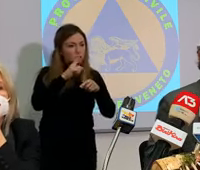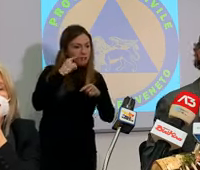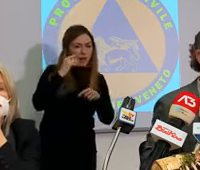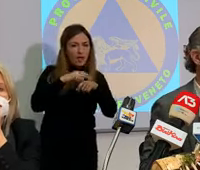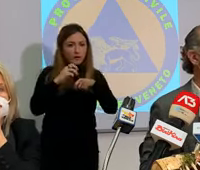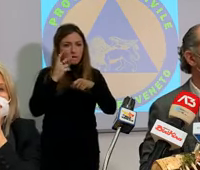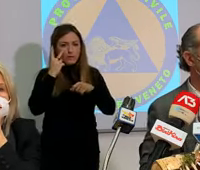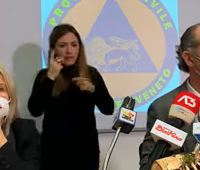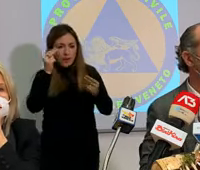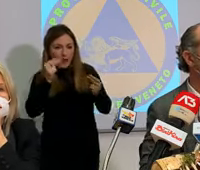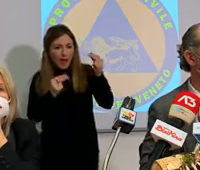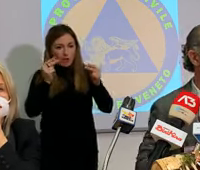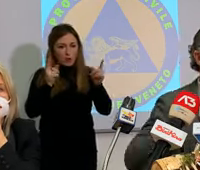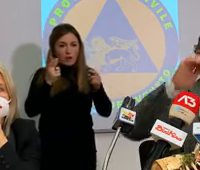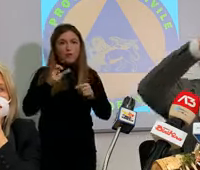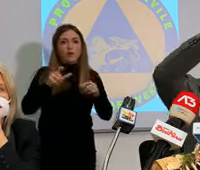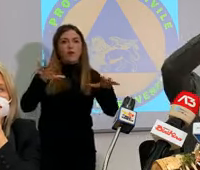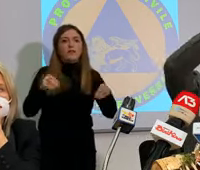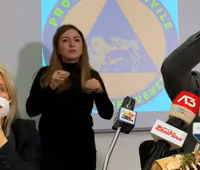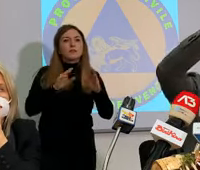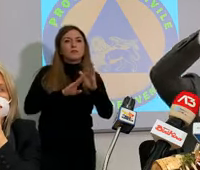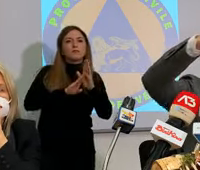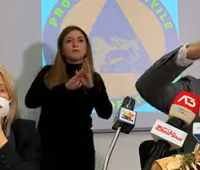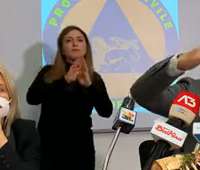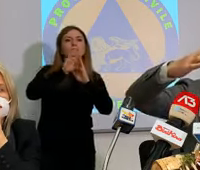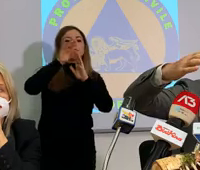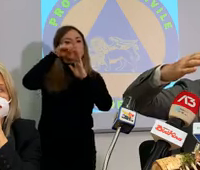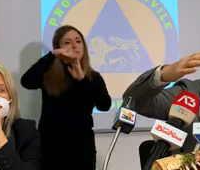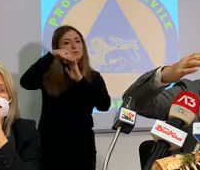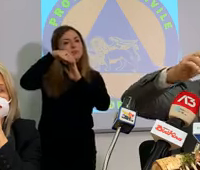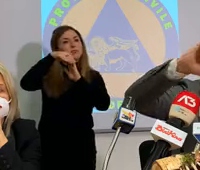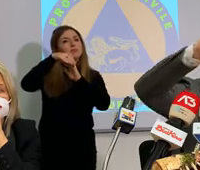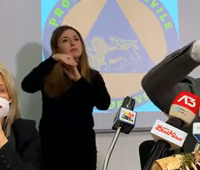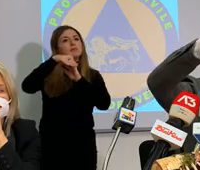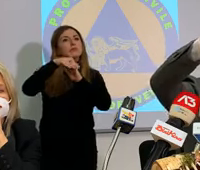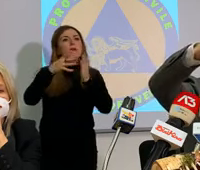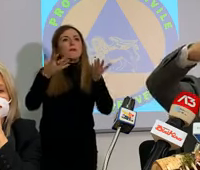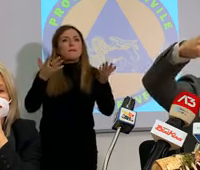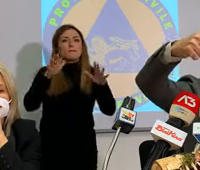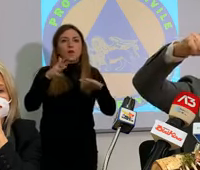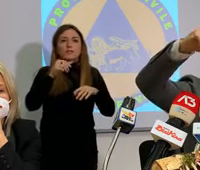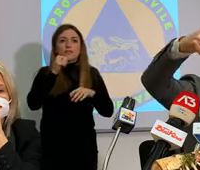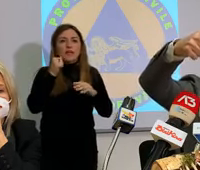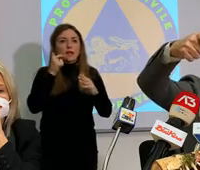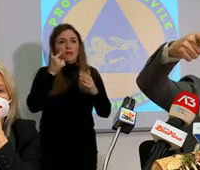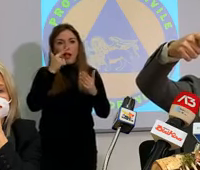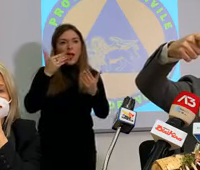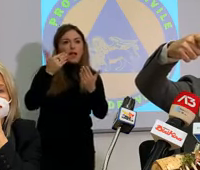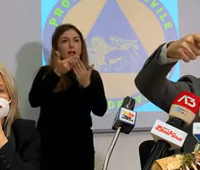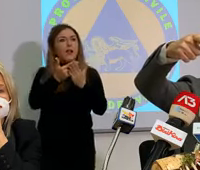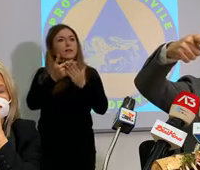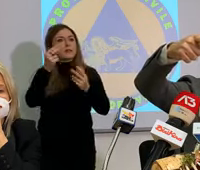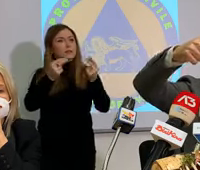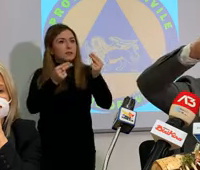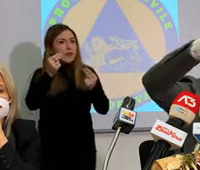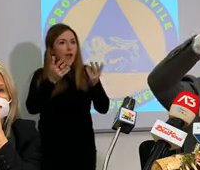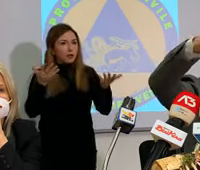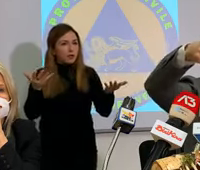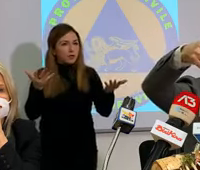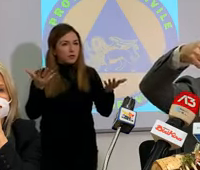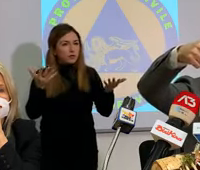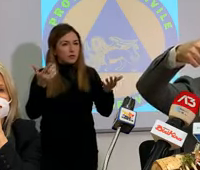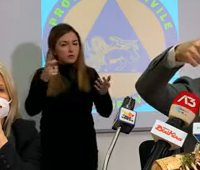perché c'è stata una fase di crescita e adesso la fase di decrescita delle curve forse ha bisogno di un adeguamento dell'algoritmo perché